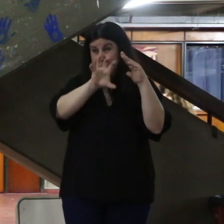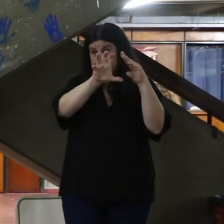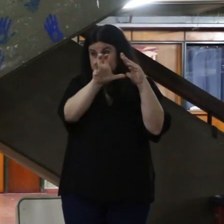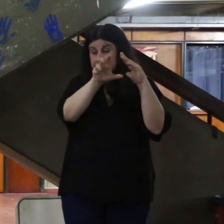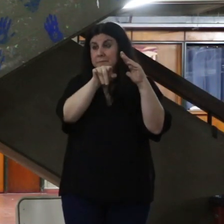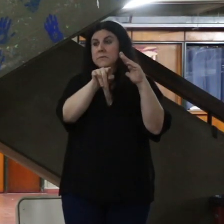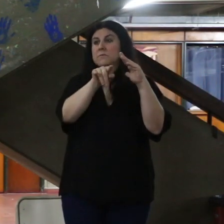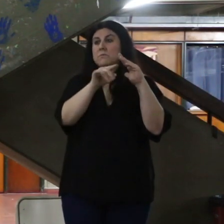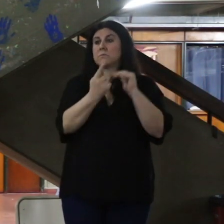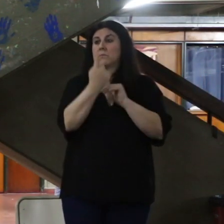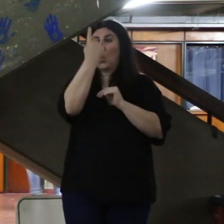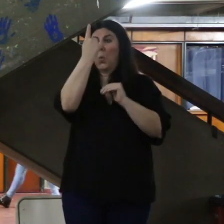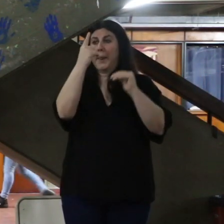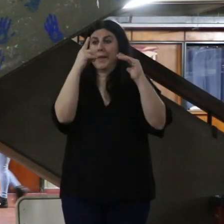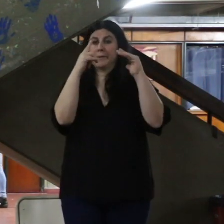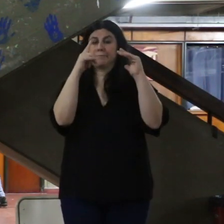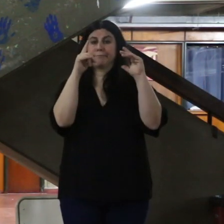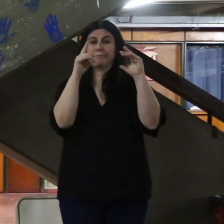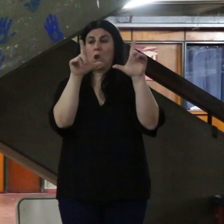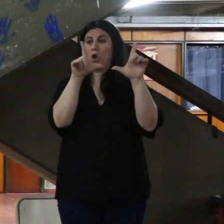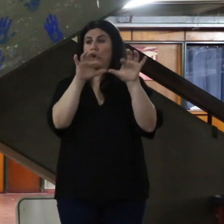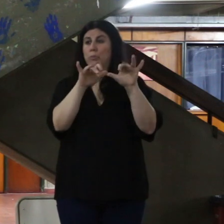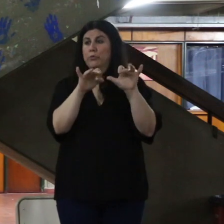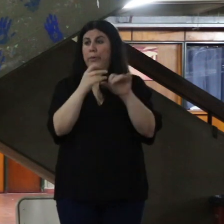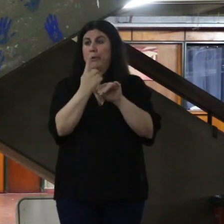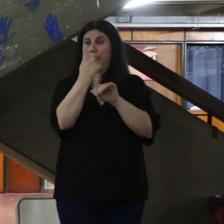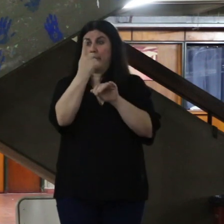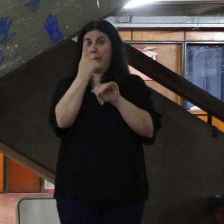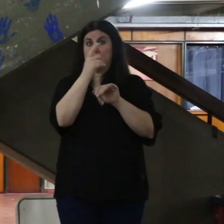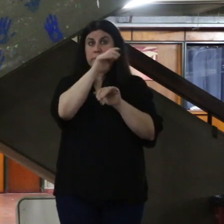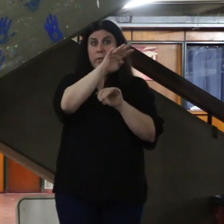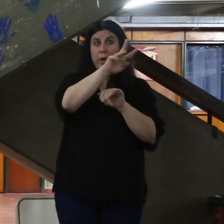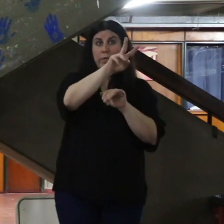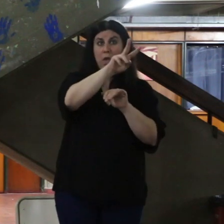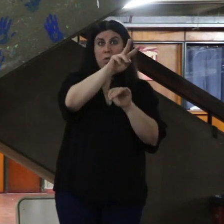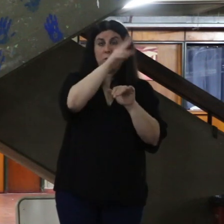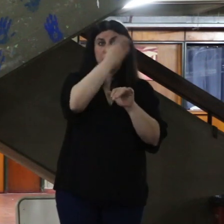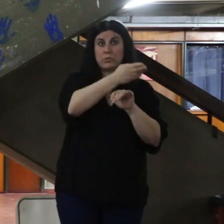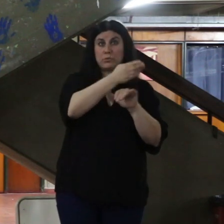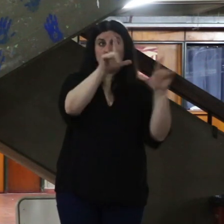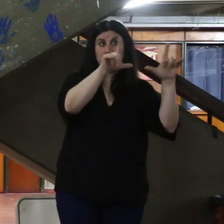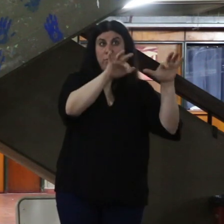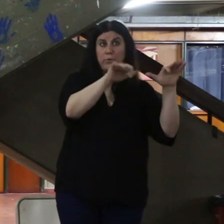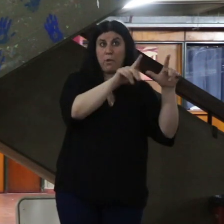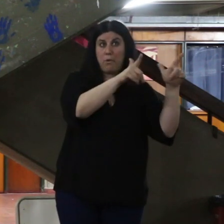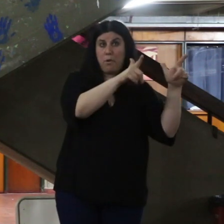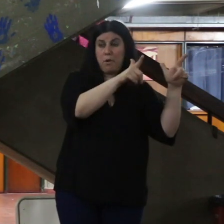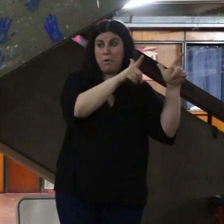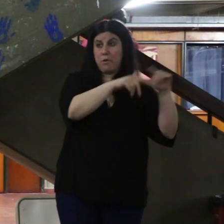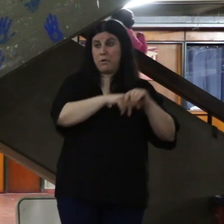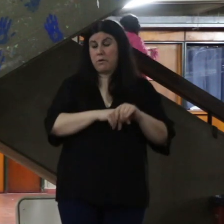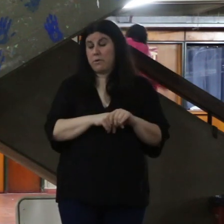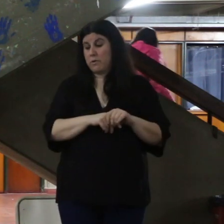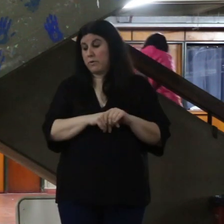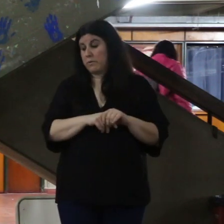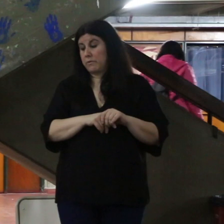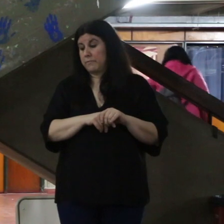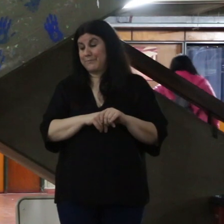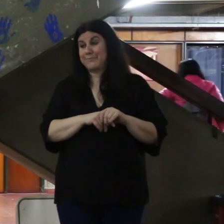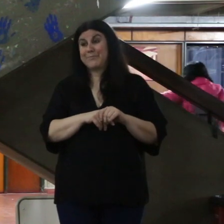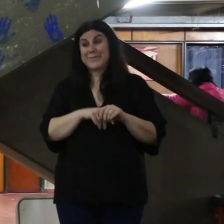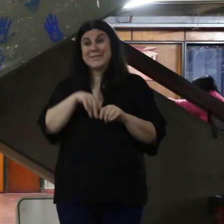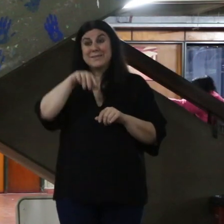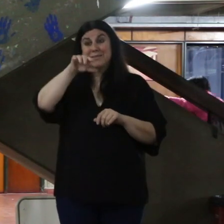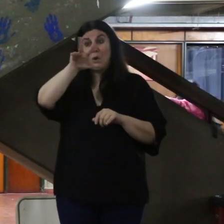tiene una sola computadora. Es decir, el 42% no tiene. Y de